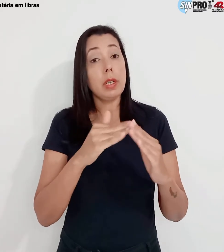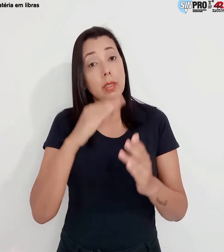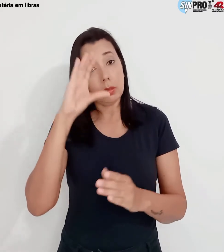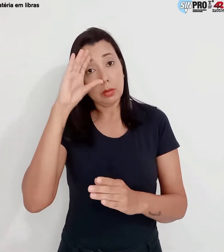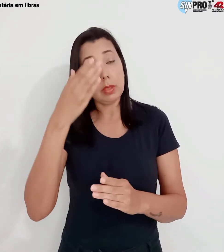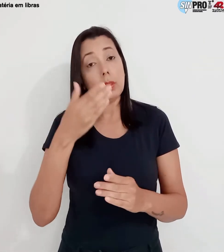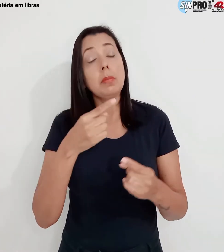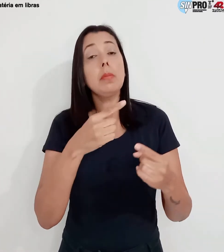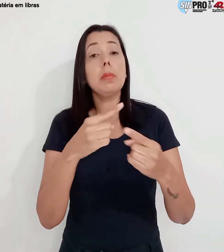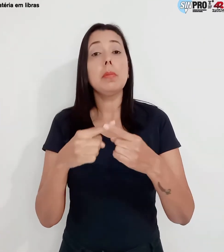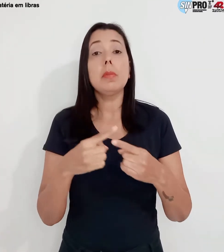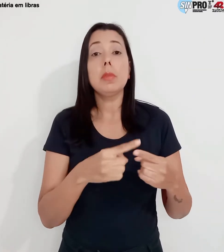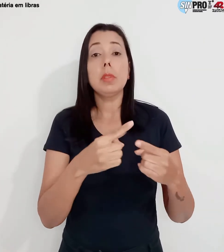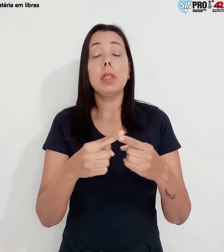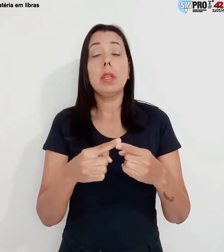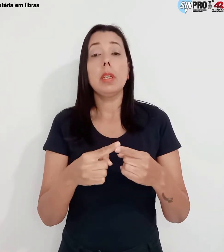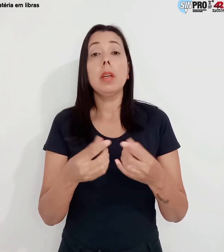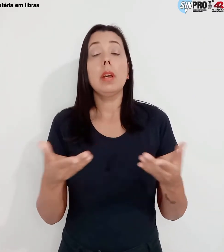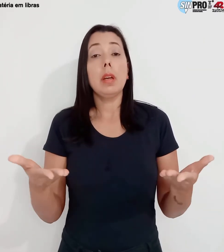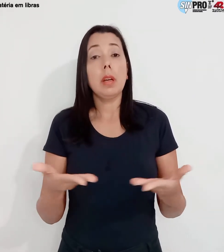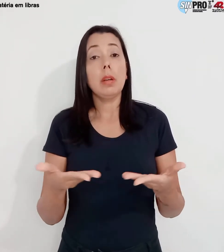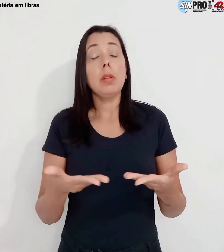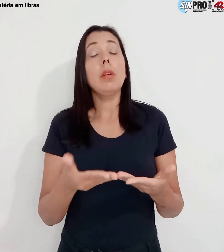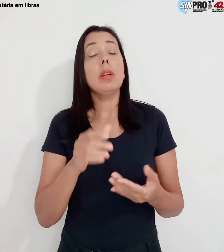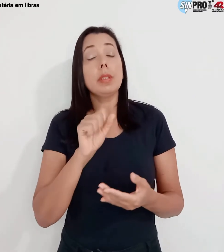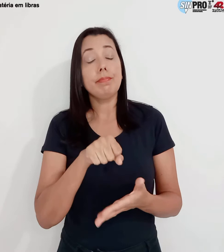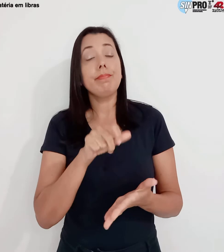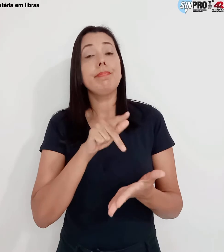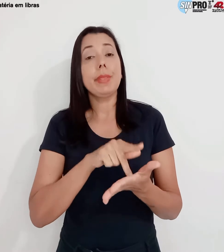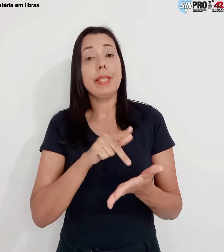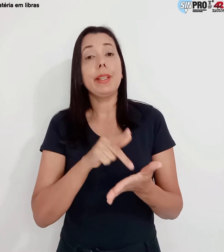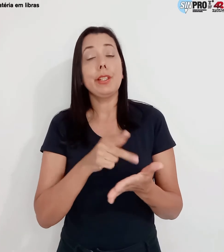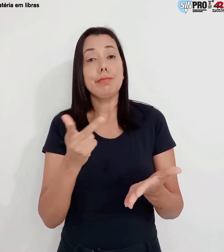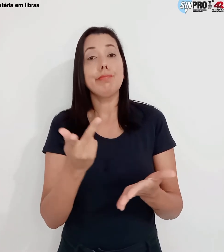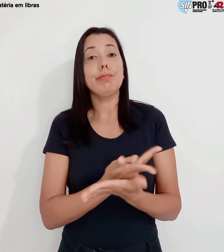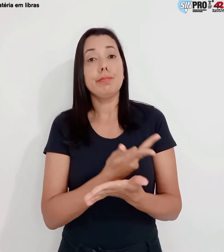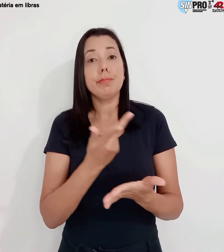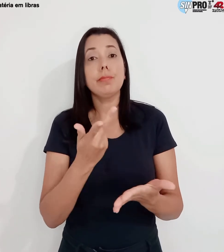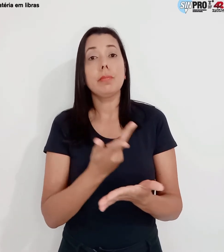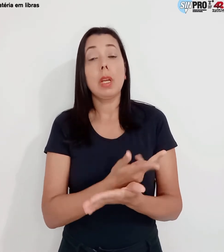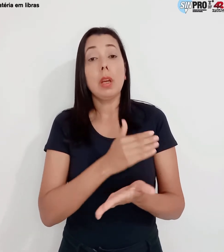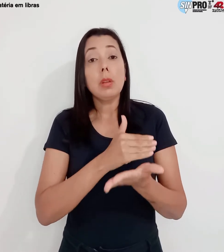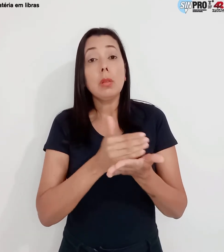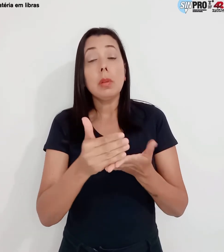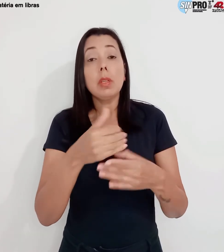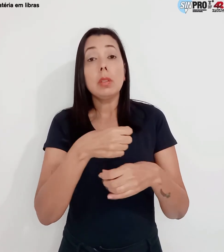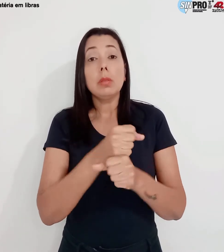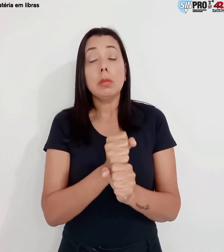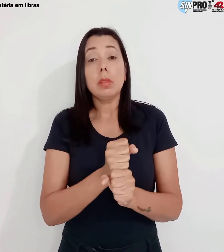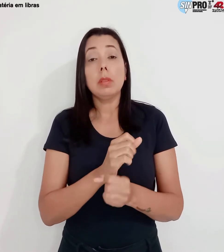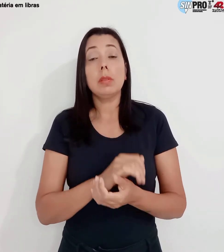solução, é porque a situação está mesmo catastrófica. No início do ano,